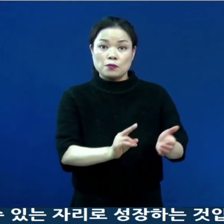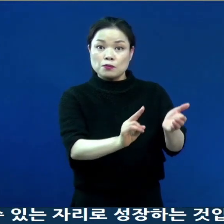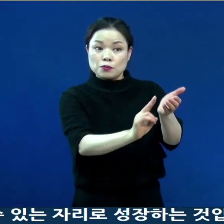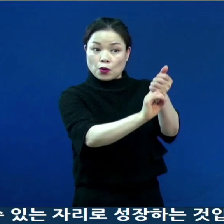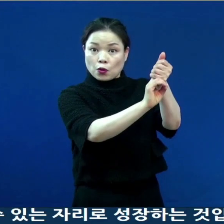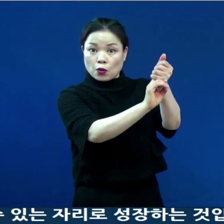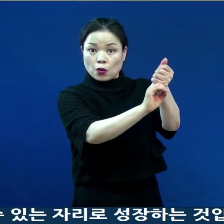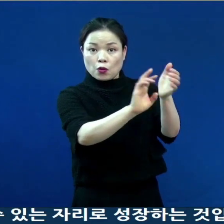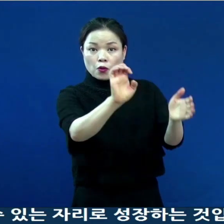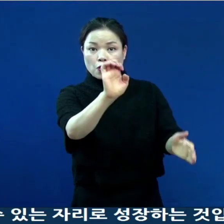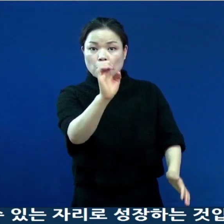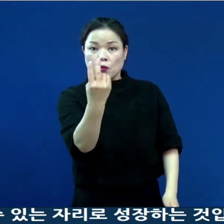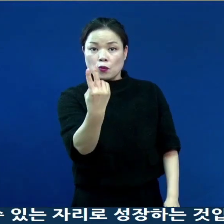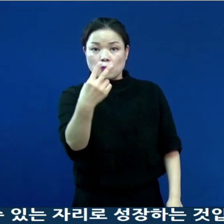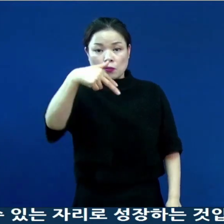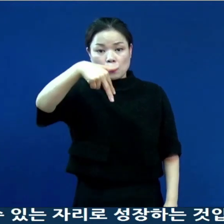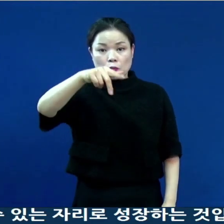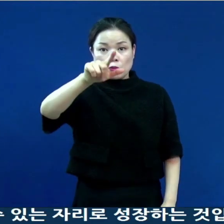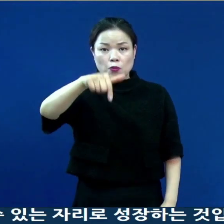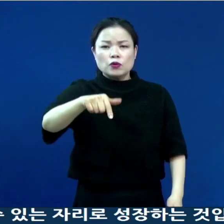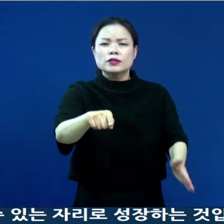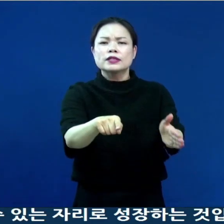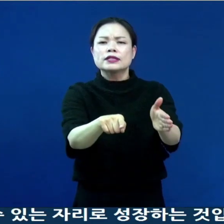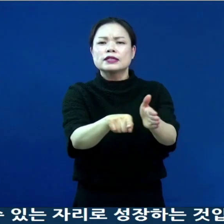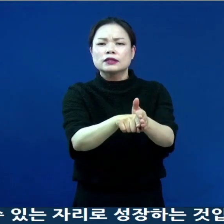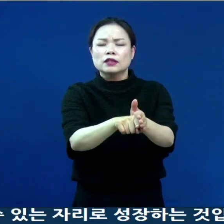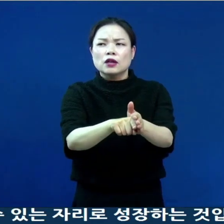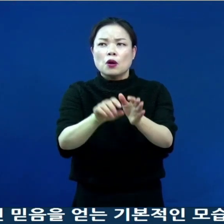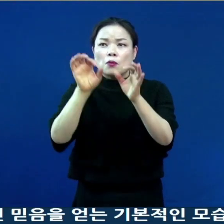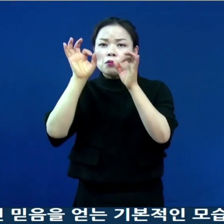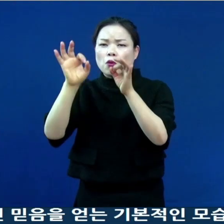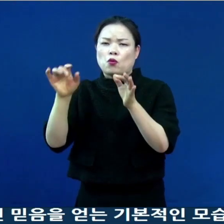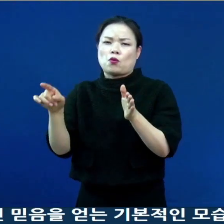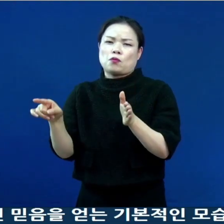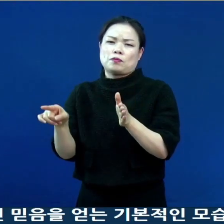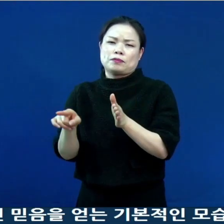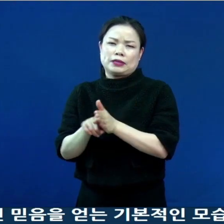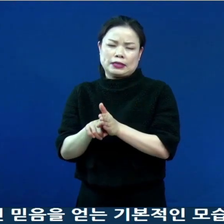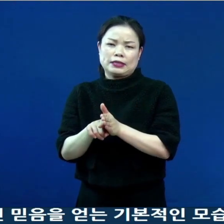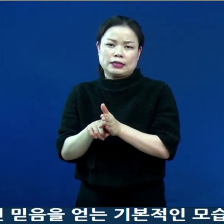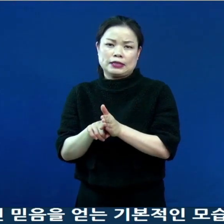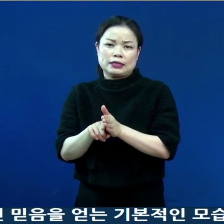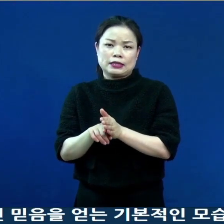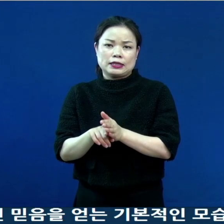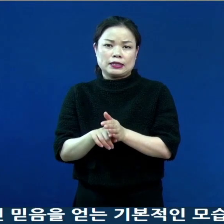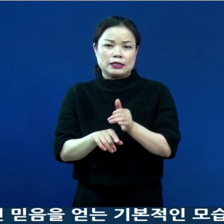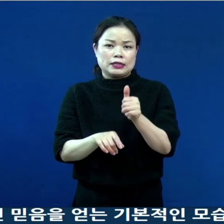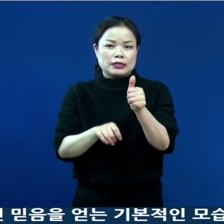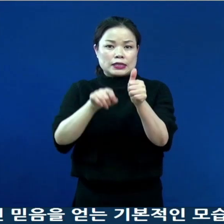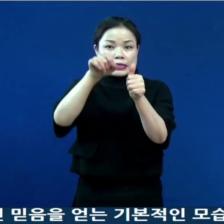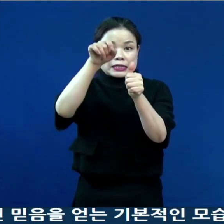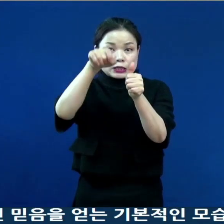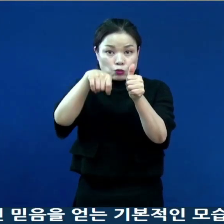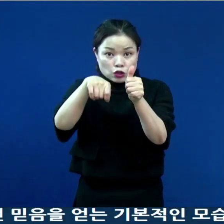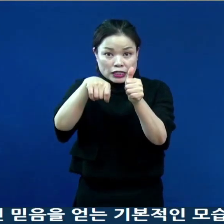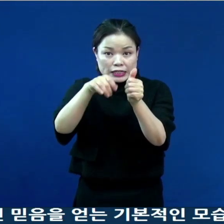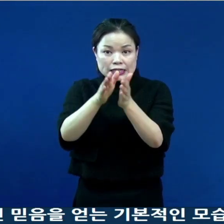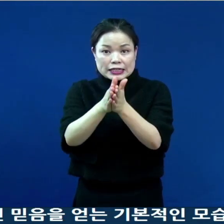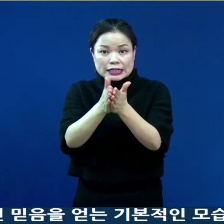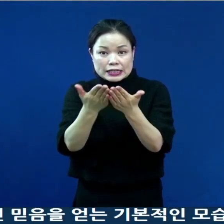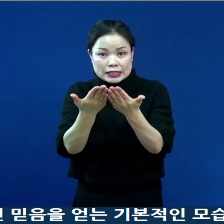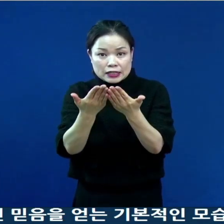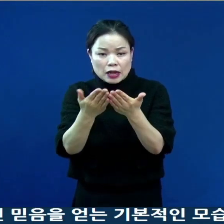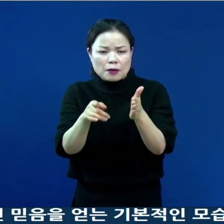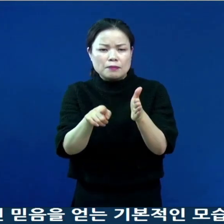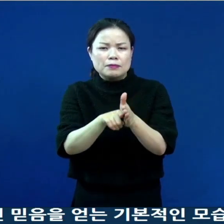표적의 믿음, 표적의 신앙은 복음 있는 신앙을 가르쳐 주죠. 히브리서로 가보시면